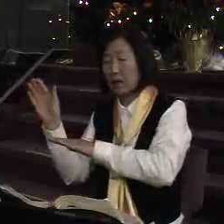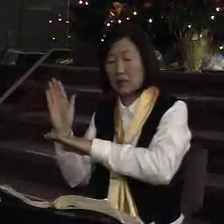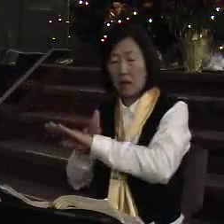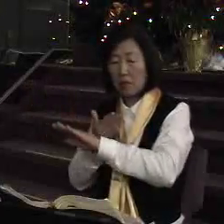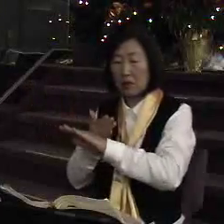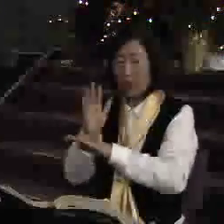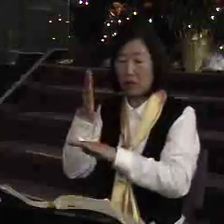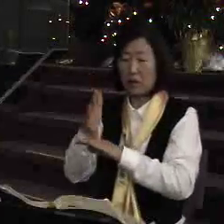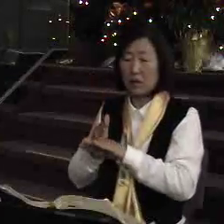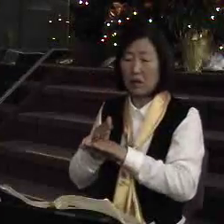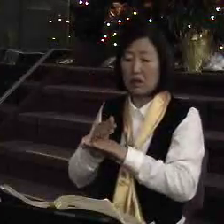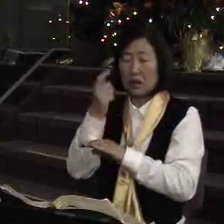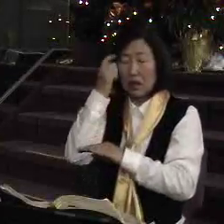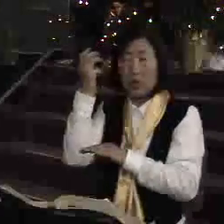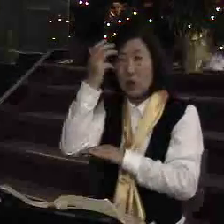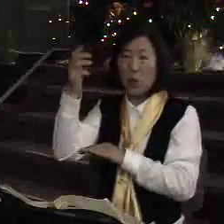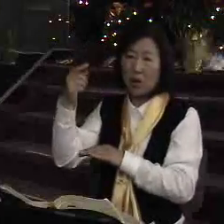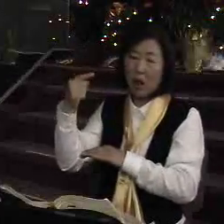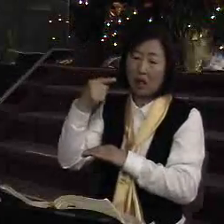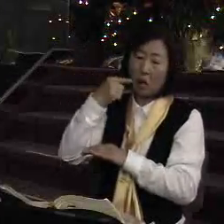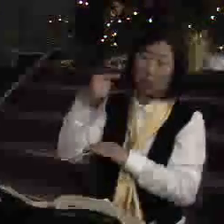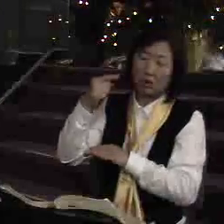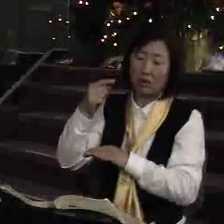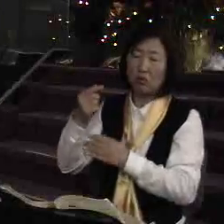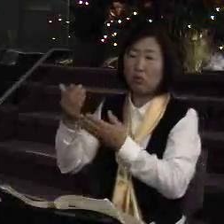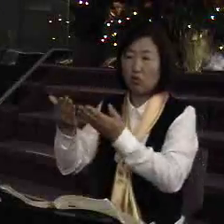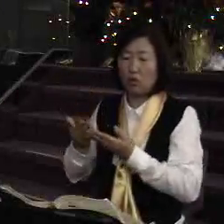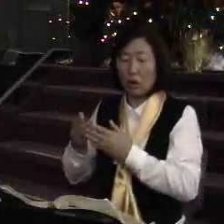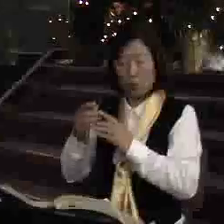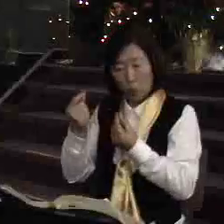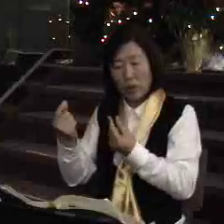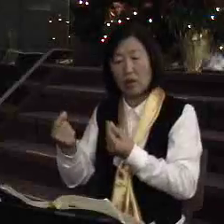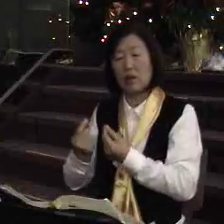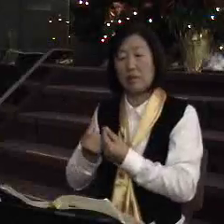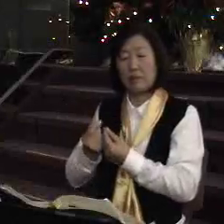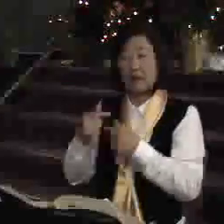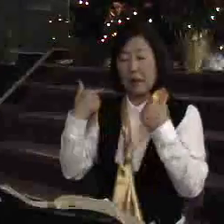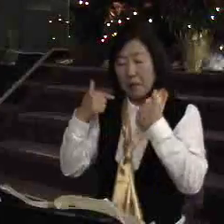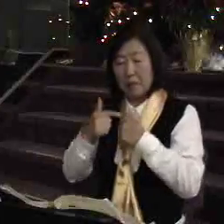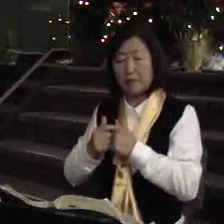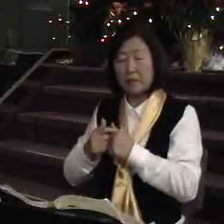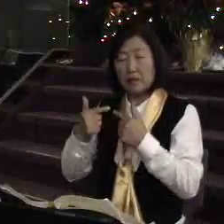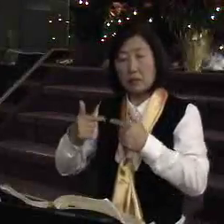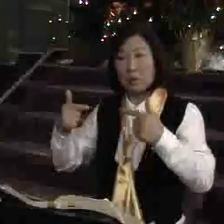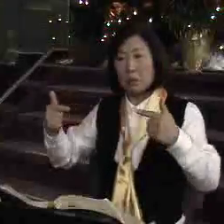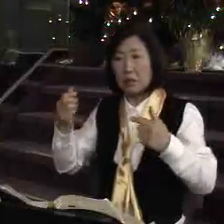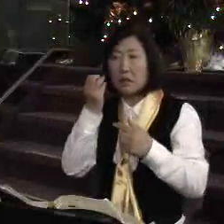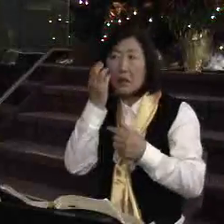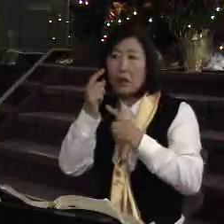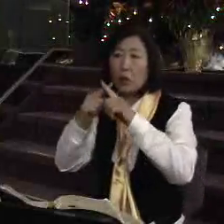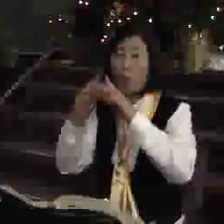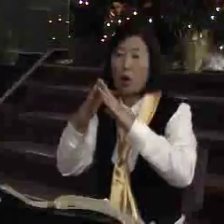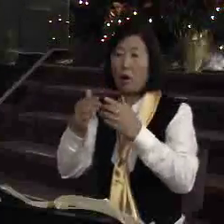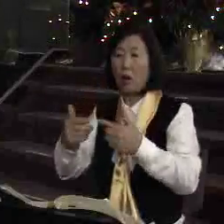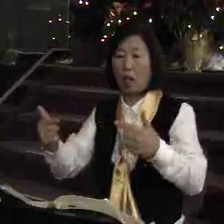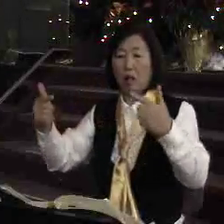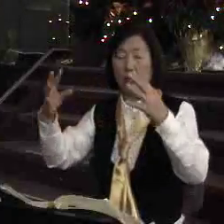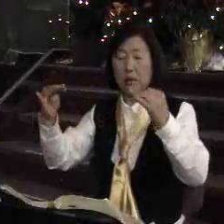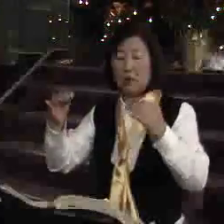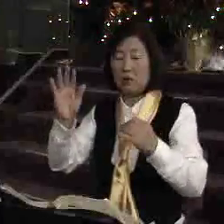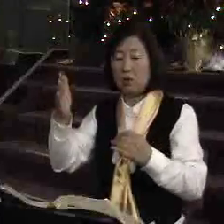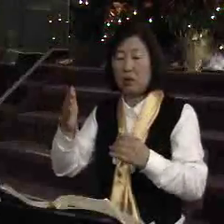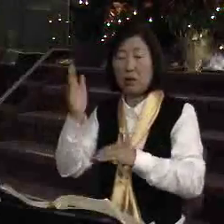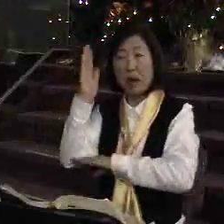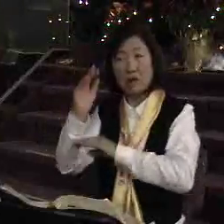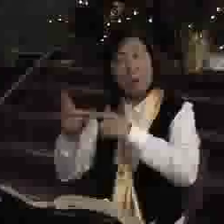주는 것과 마찬가지입니다. 영혼이 살지를 못해요. 그래서 요사이 날이 갈수록 이상한 교회들이 많아집니다. 말씀이 아닌